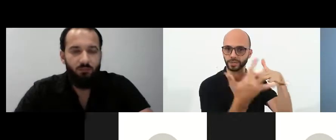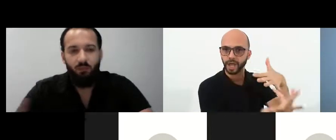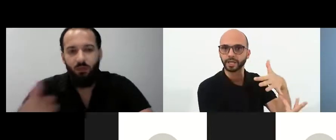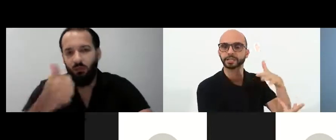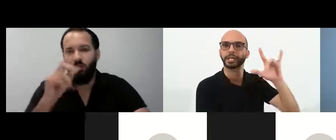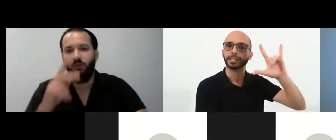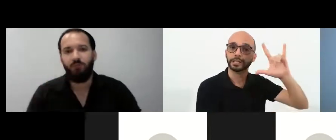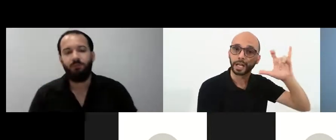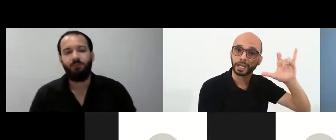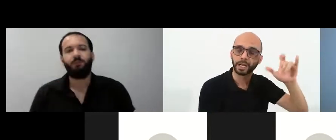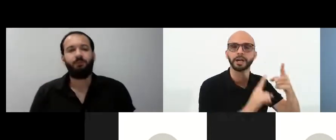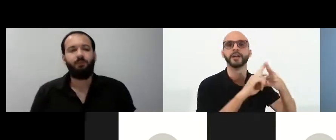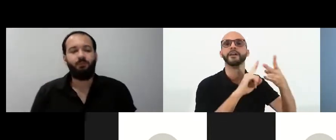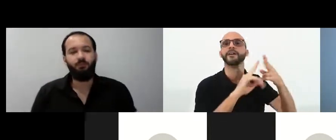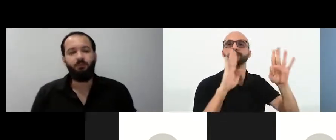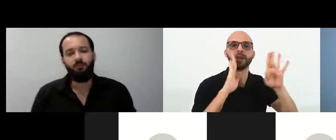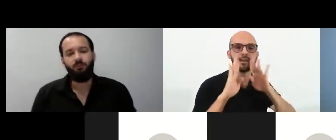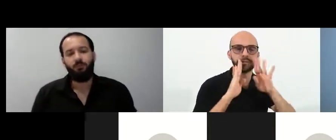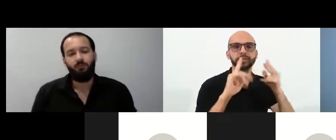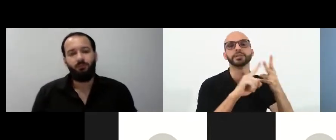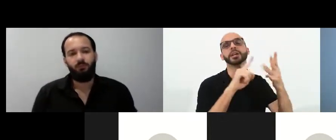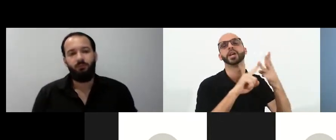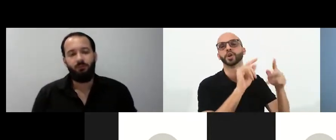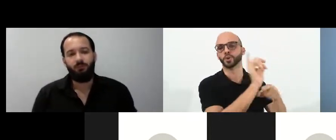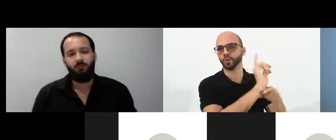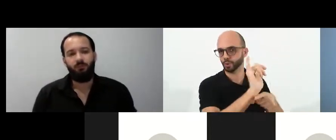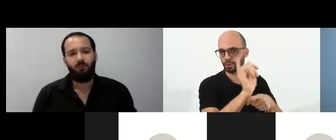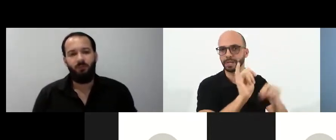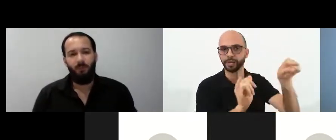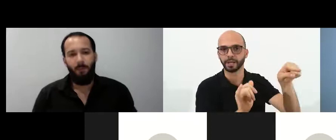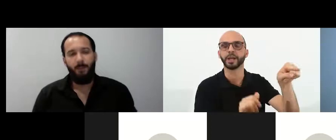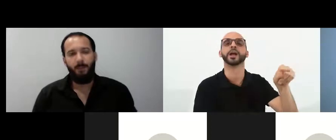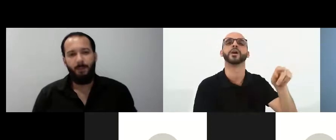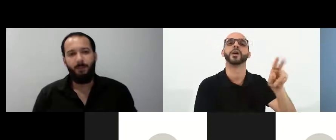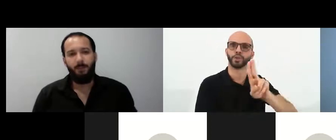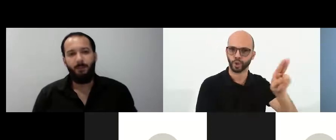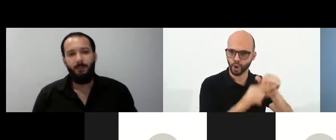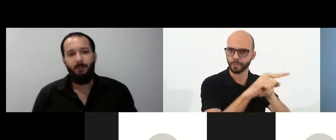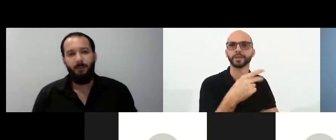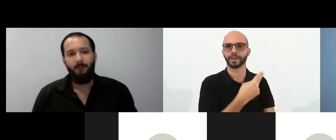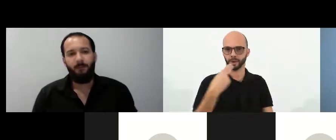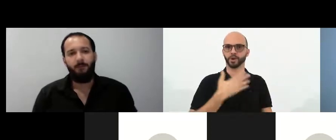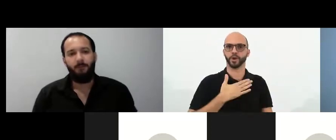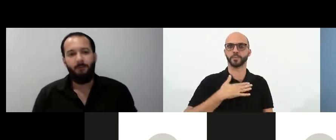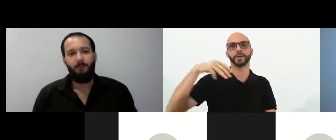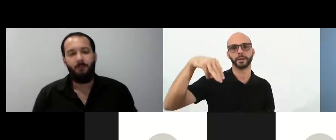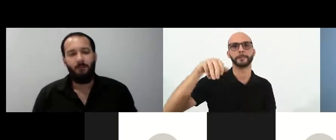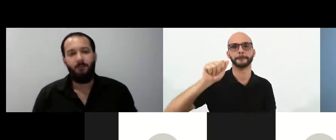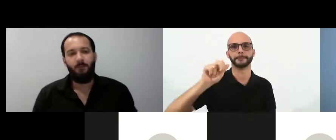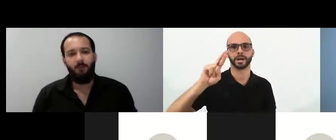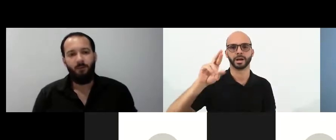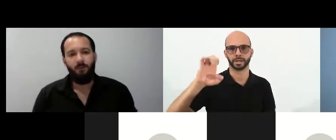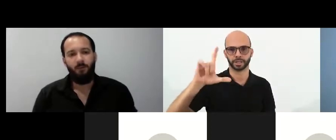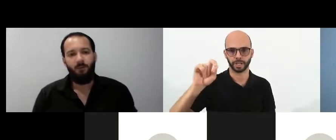acessarem as minhas redes sociais, no Instagram, no Facebook, no YouTube. O nome